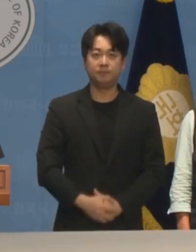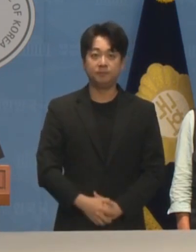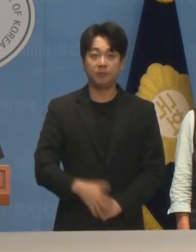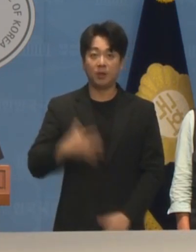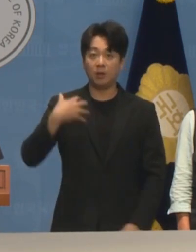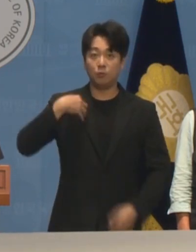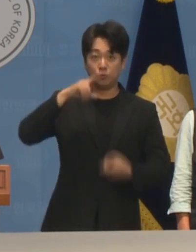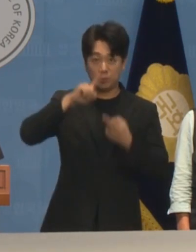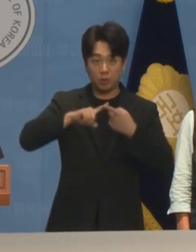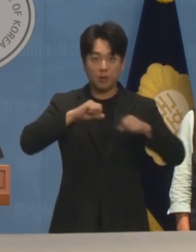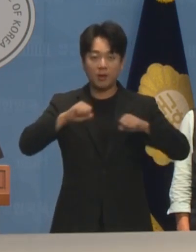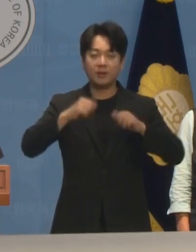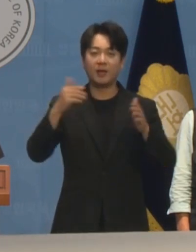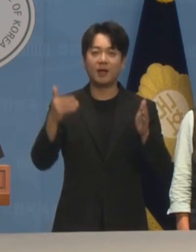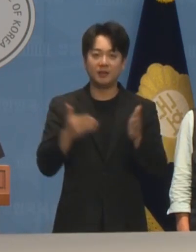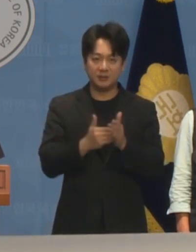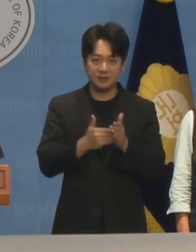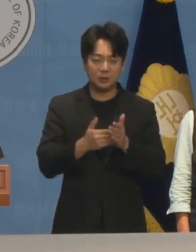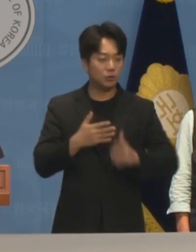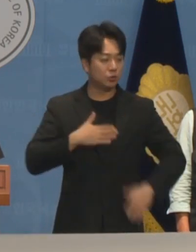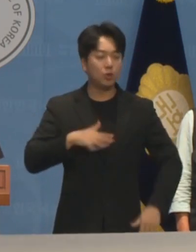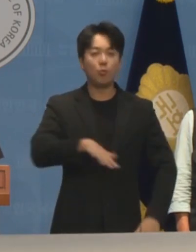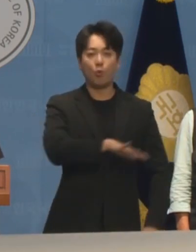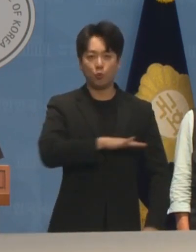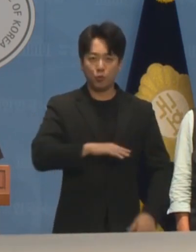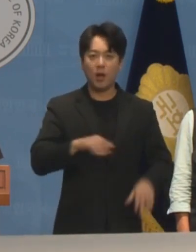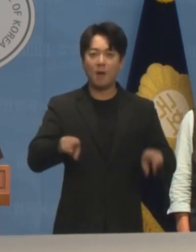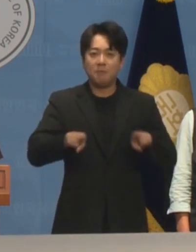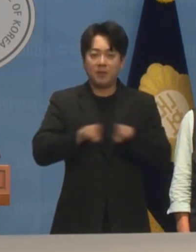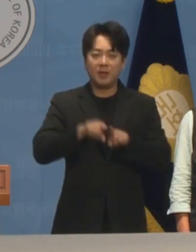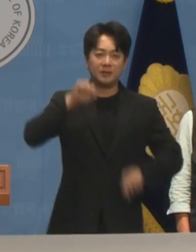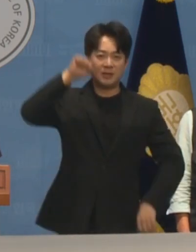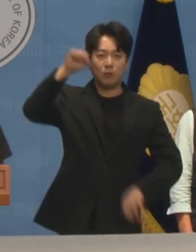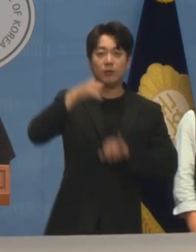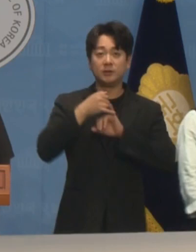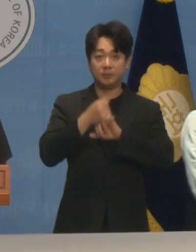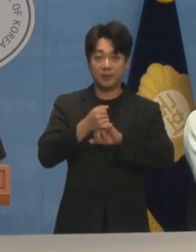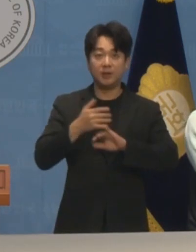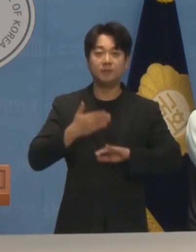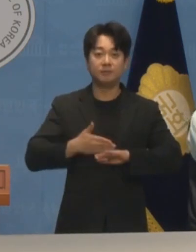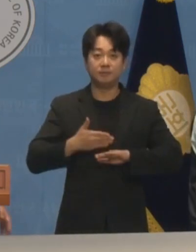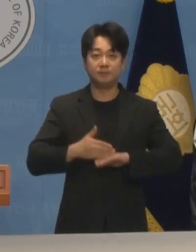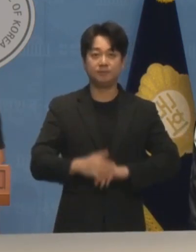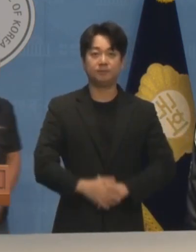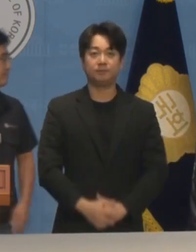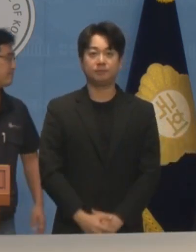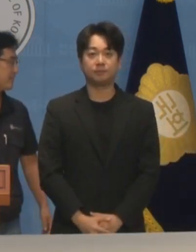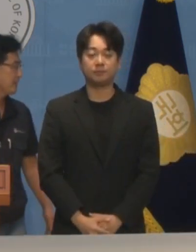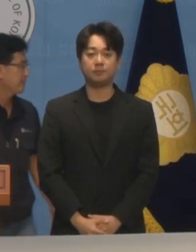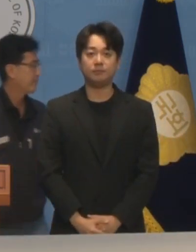때까지 저희 금속노조도 동지들과 함께 힘차게 투쟁하겠습니다. 감사합니다.